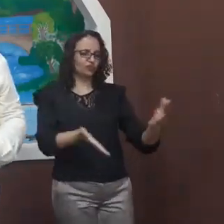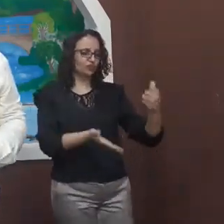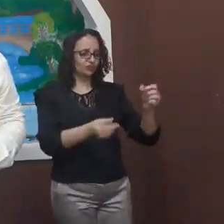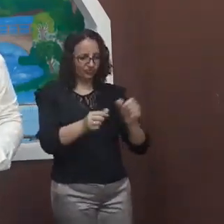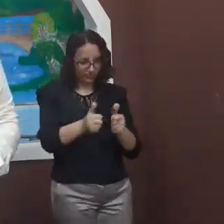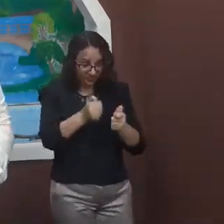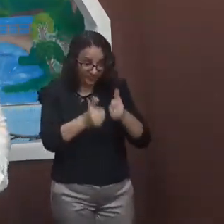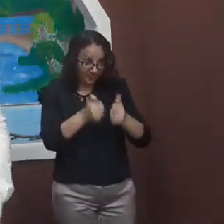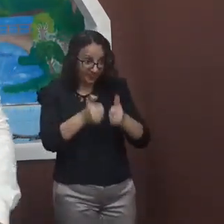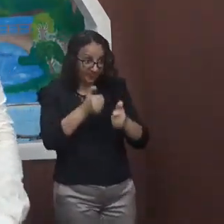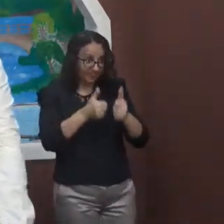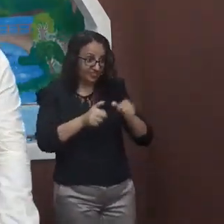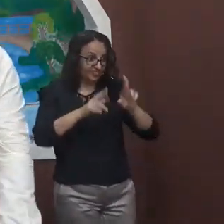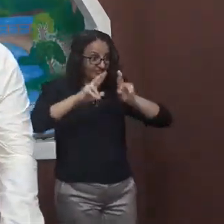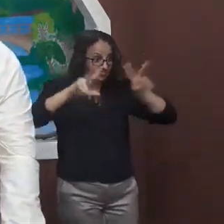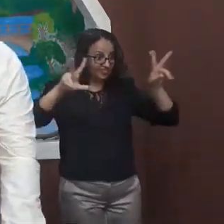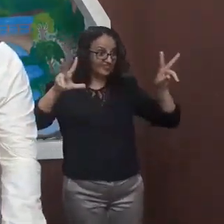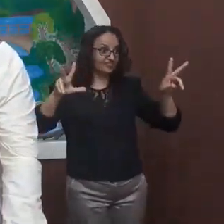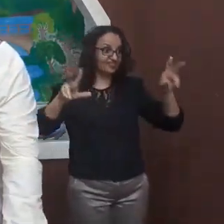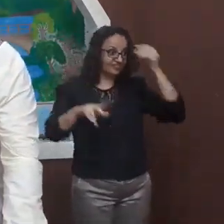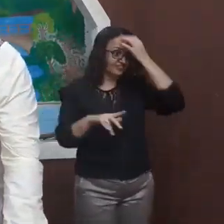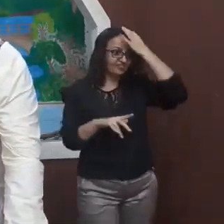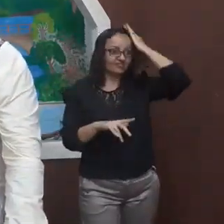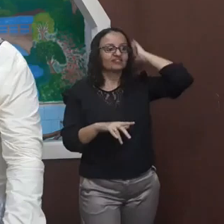que isso. Tá?